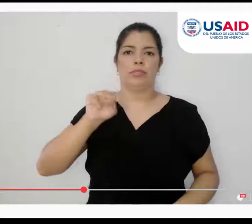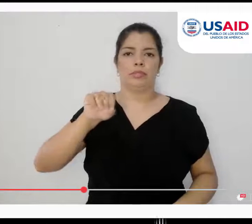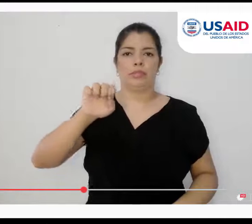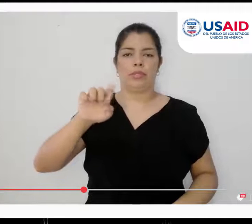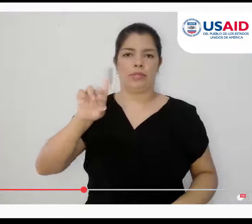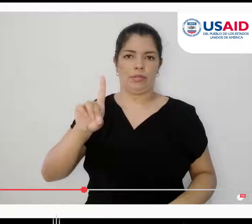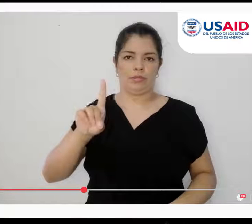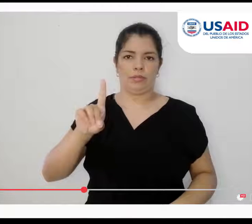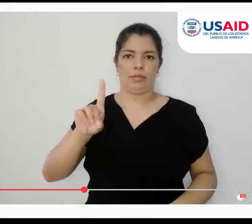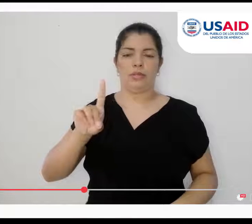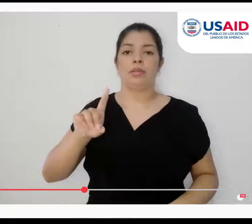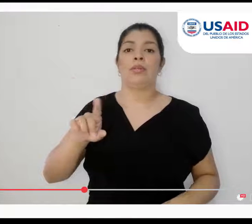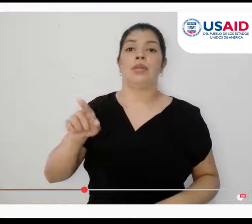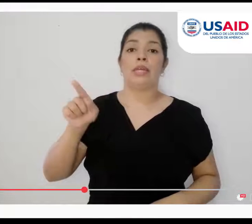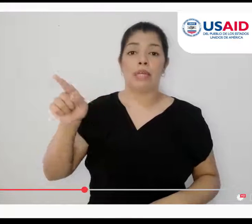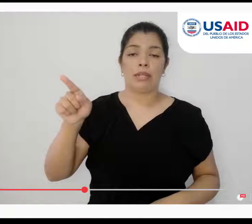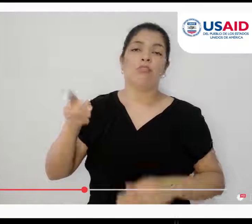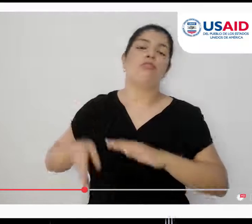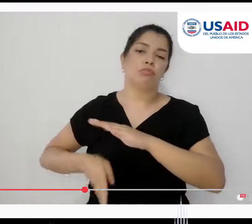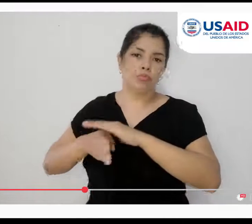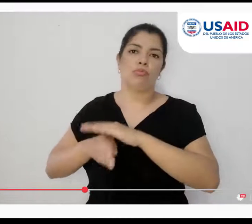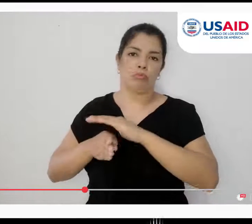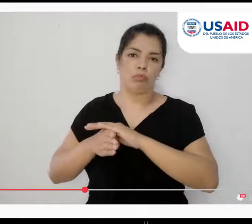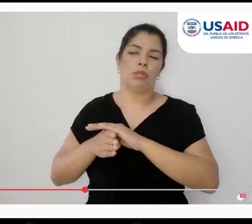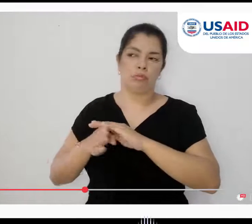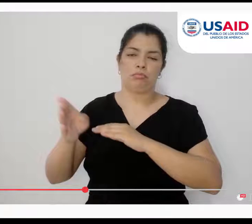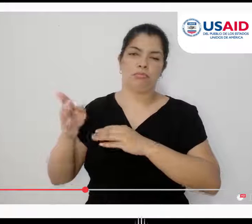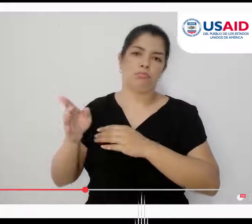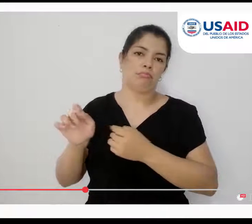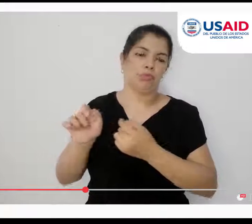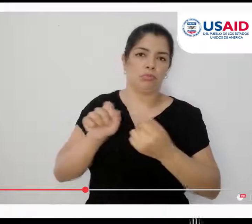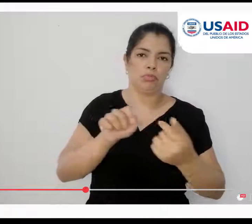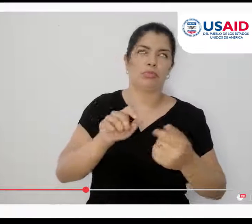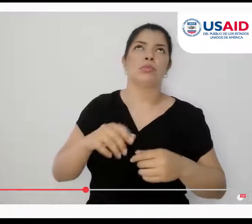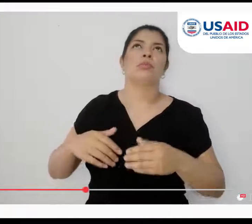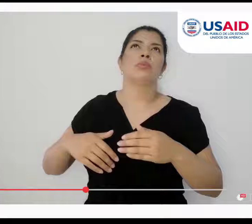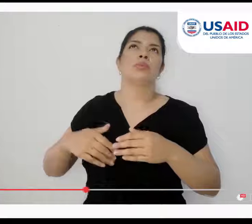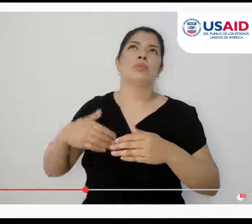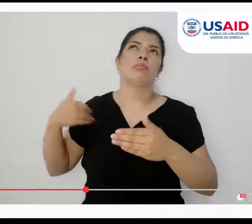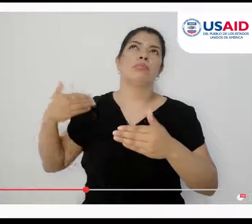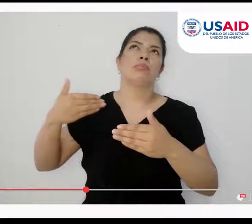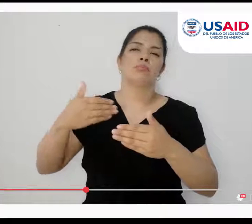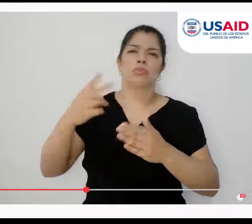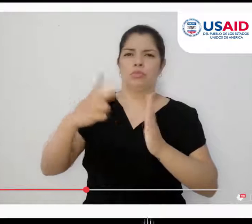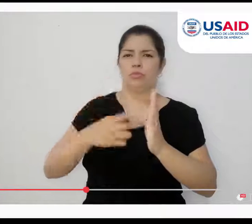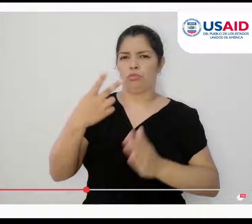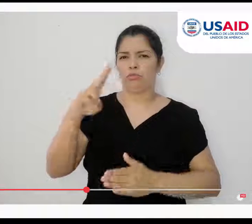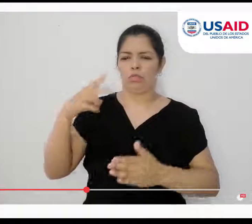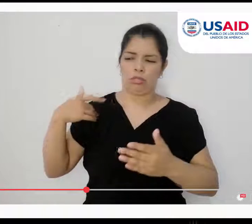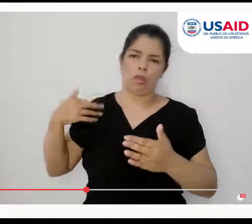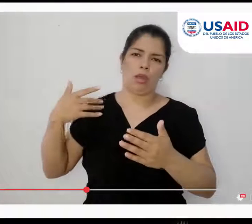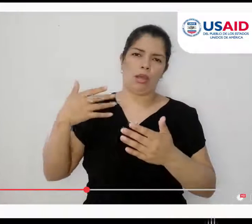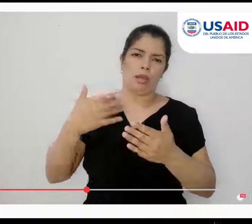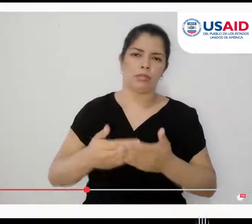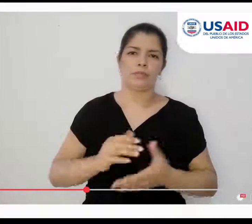Popular de Medellín, el ISVIMEC, y se ha sostenido desde el año 2012.